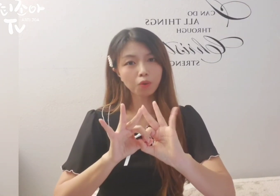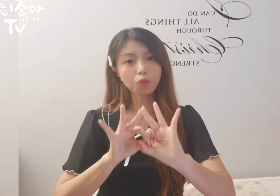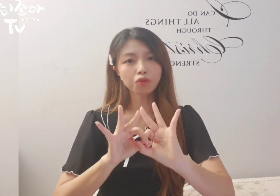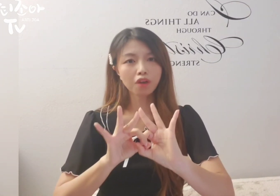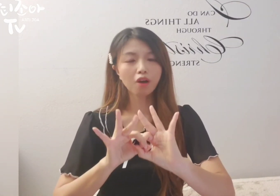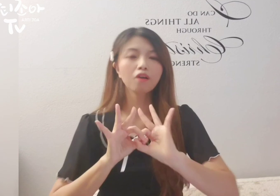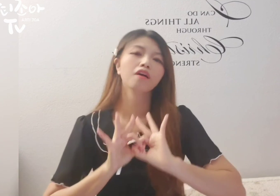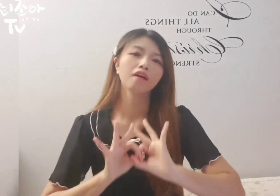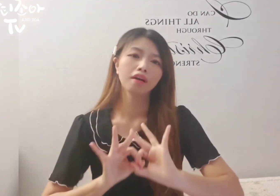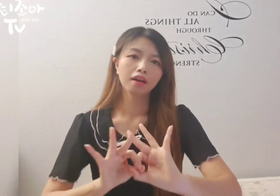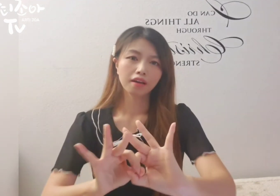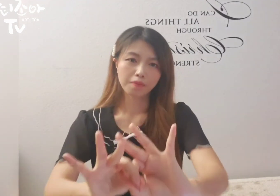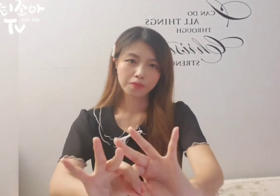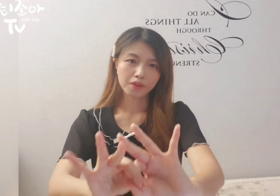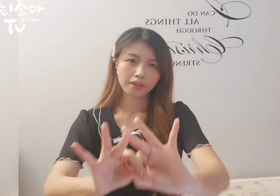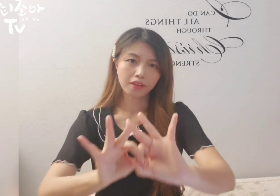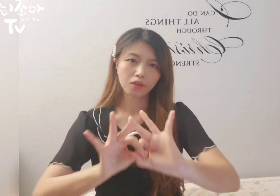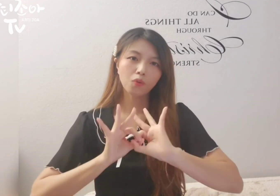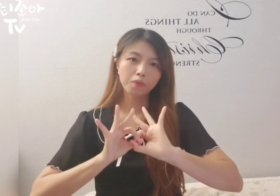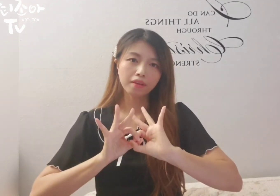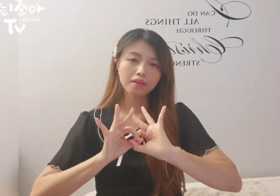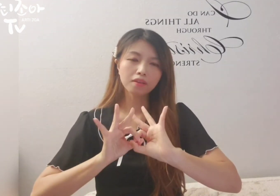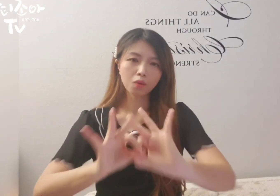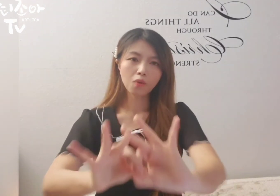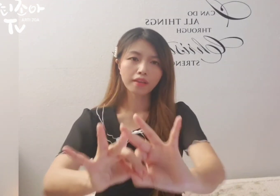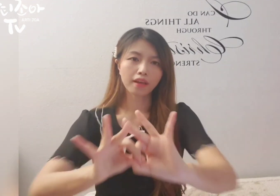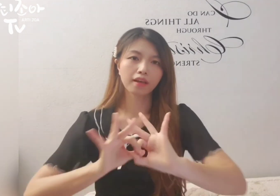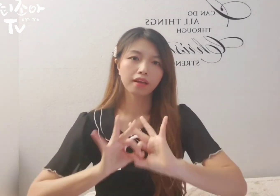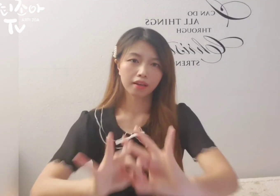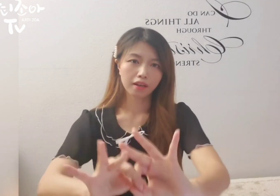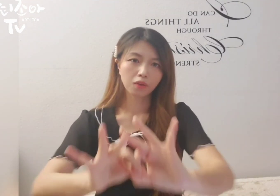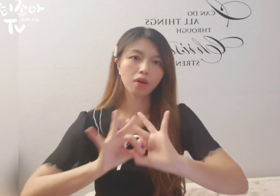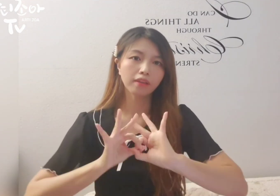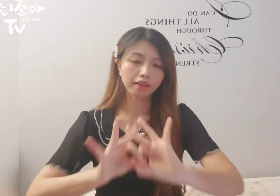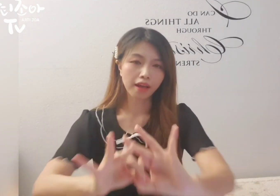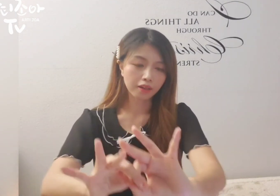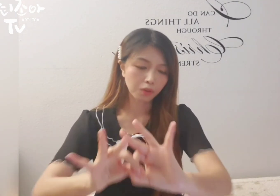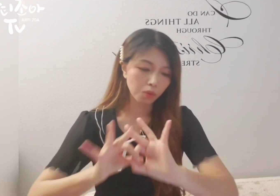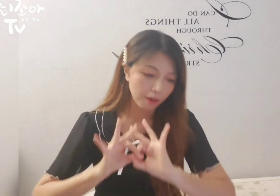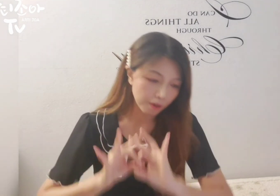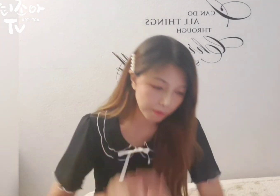소유격 앞으로 갔다가 뒤로 오면은 통하다 통하다 나를 통하여